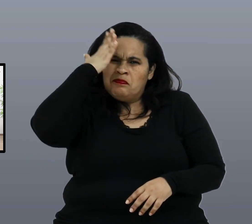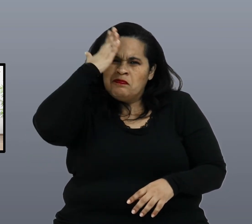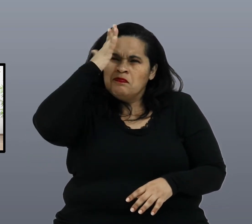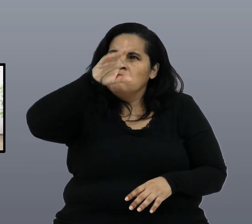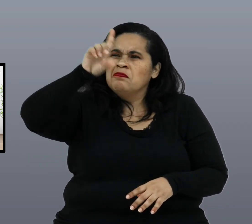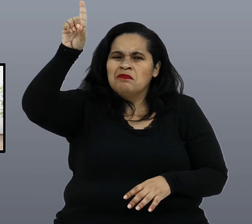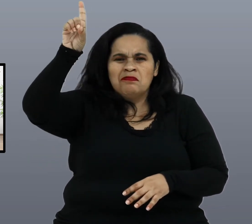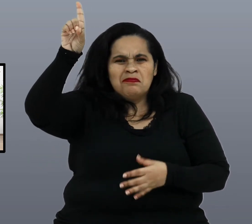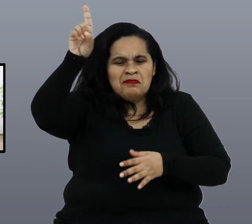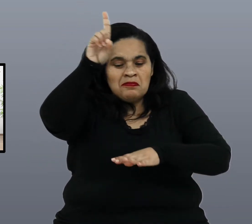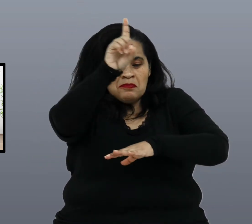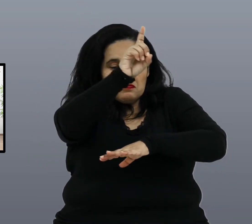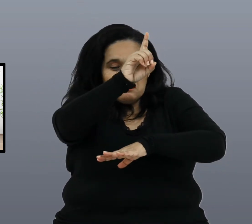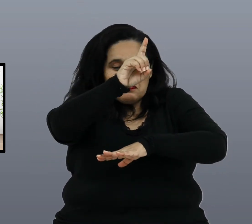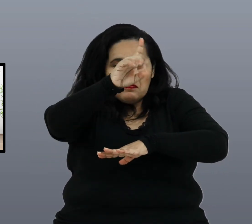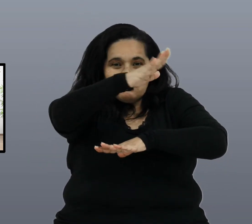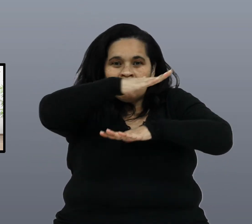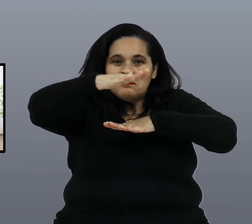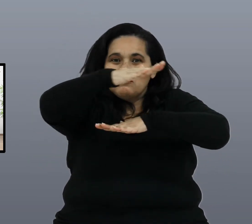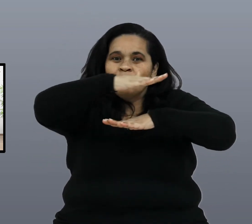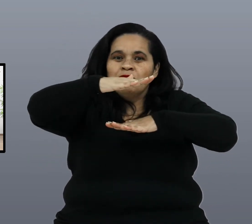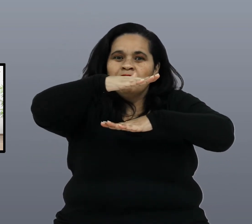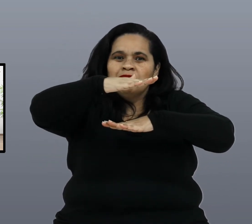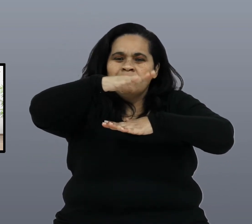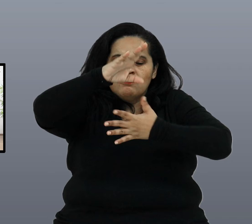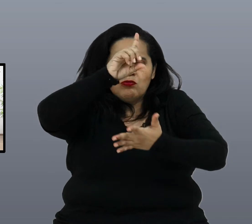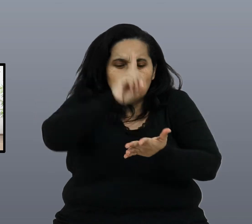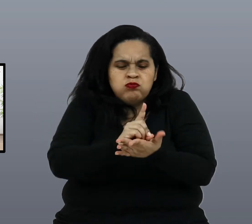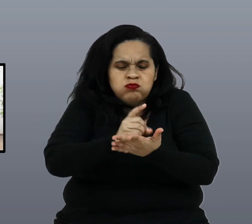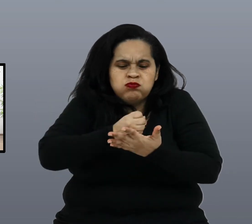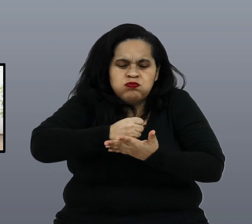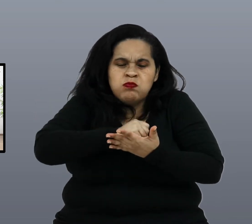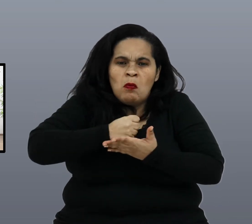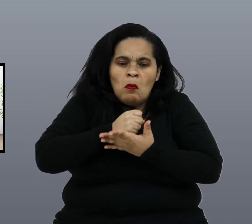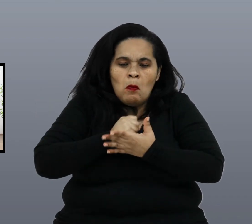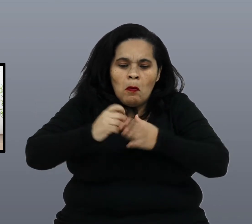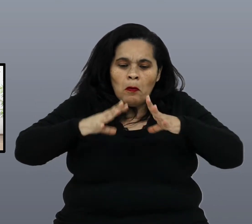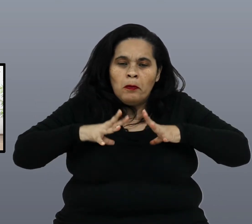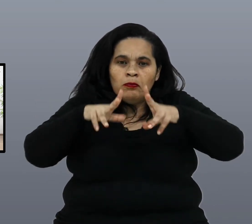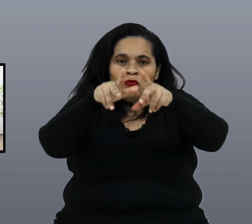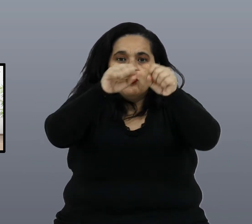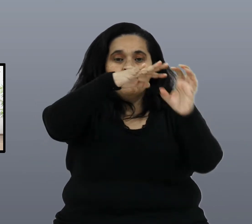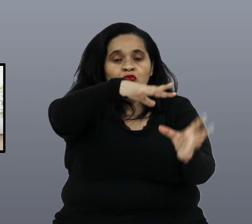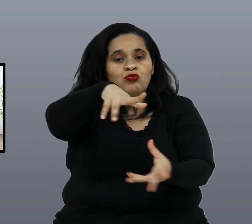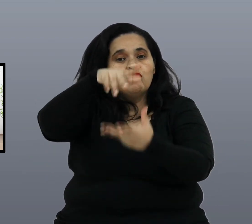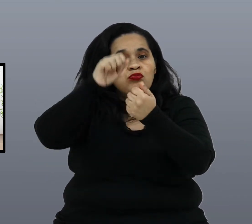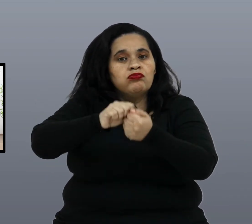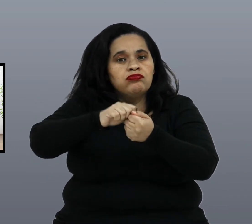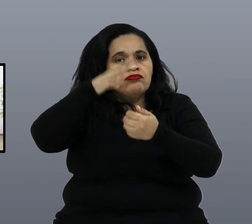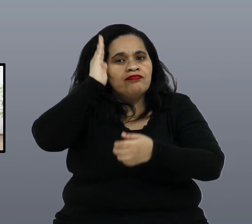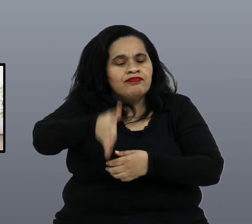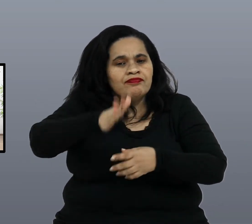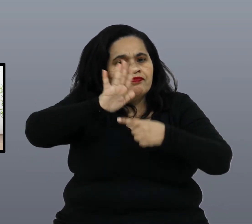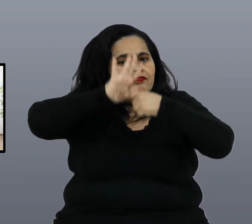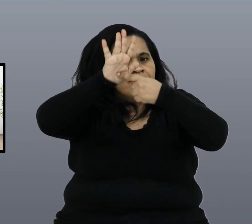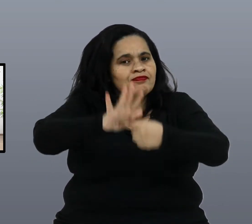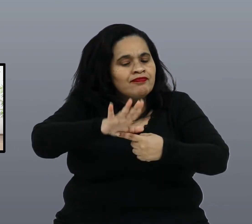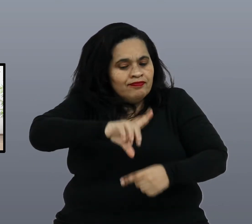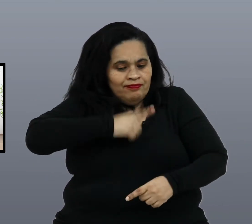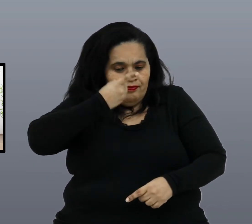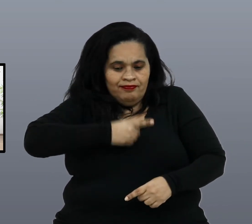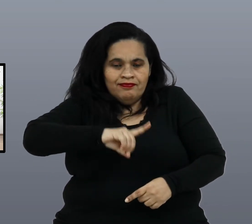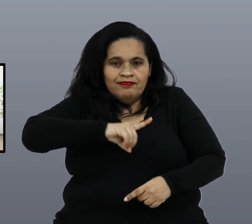que controla absolutamente todas as coisas, né? Está falando de coisas que aconteceriam no futuro, mostrando para Daniel, e as coisas